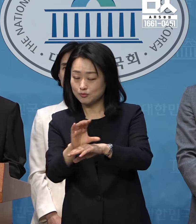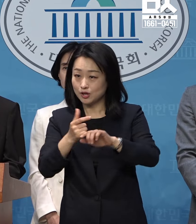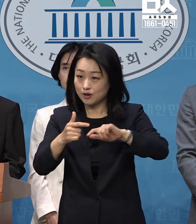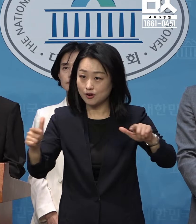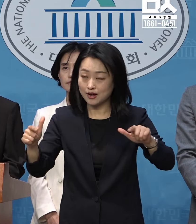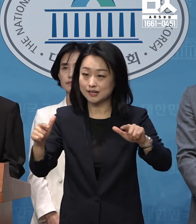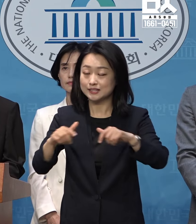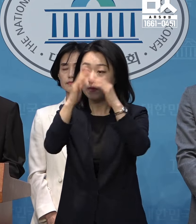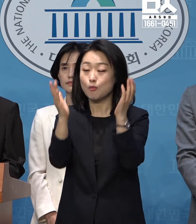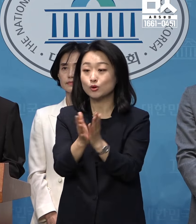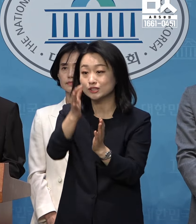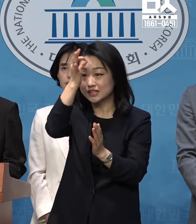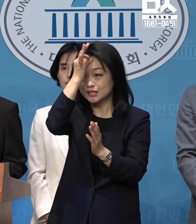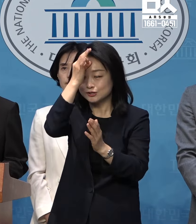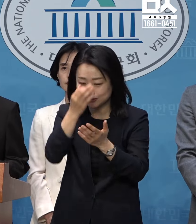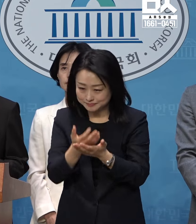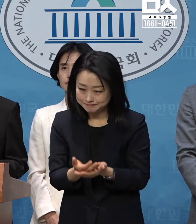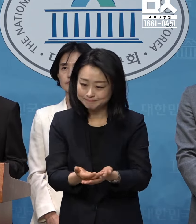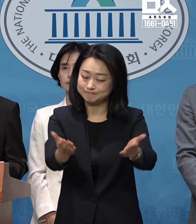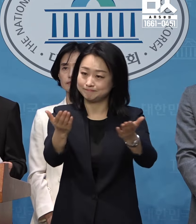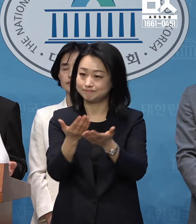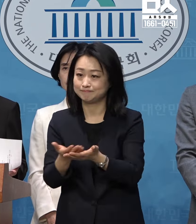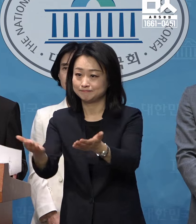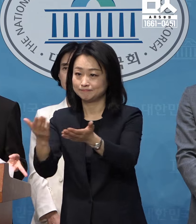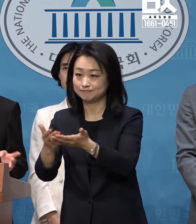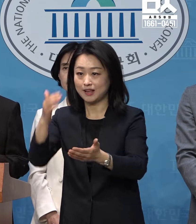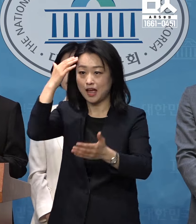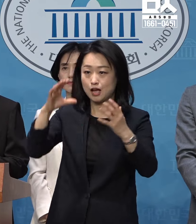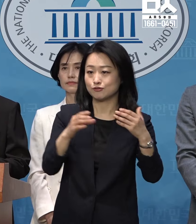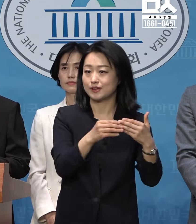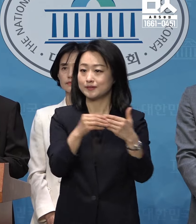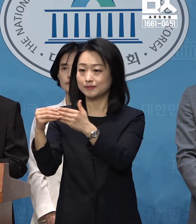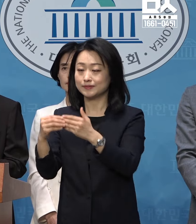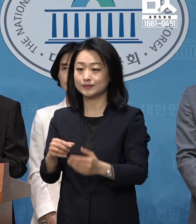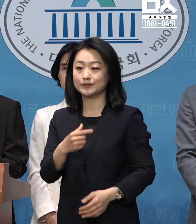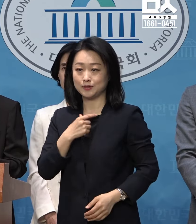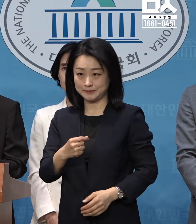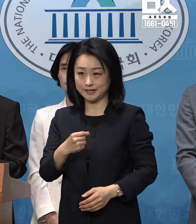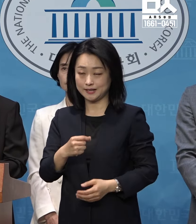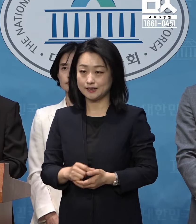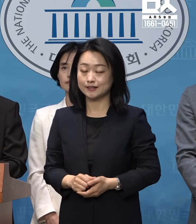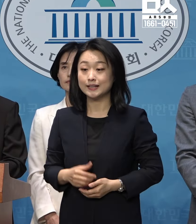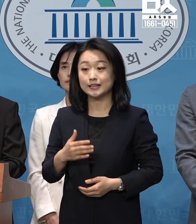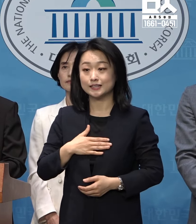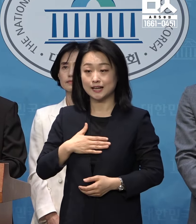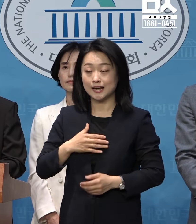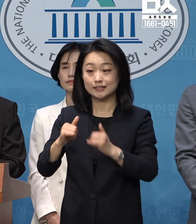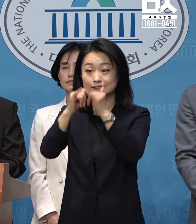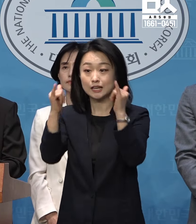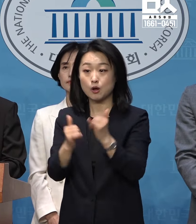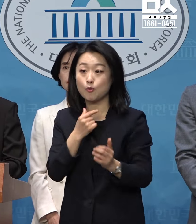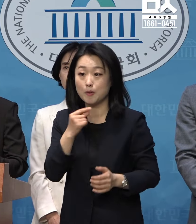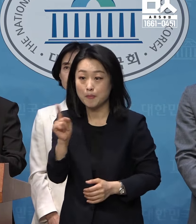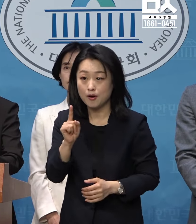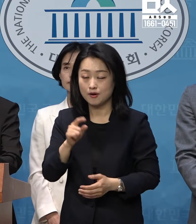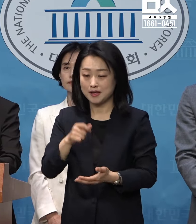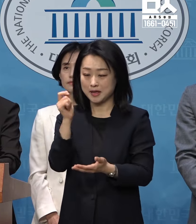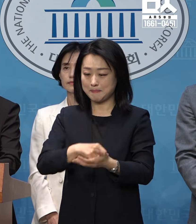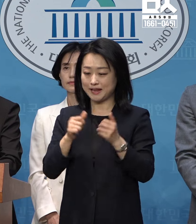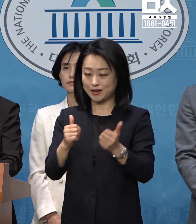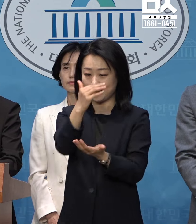모두가 향유할 수 있도록 대한민국을 추동하겠습니다. 제가 꿈꾸는 사회는 이렇습니다. 판결문은